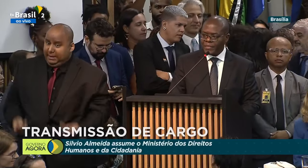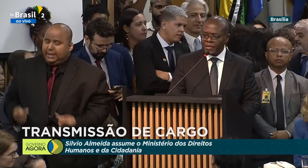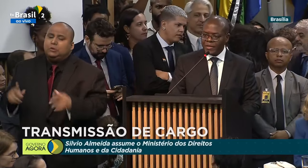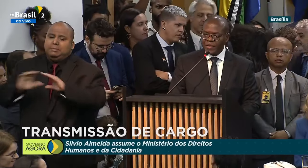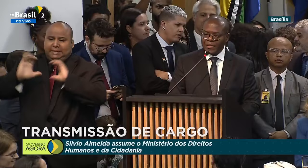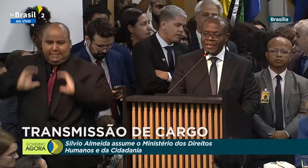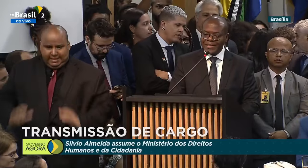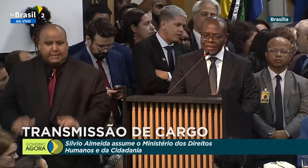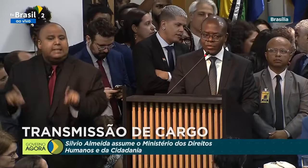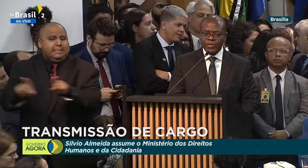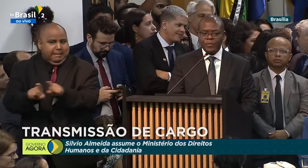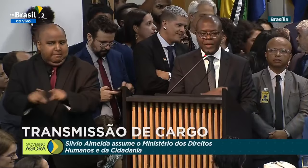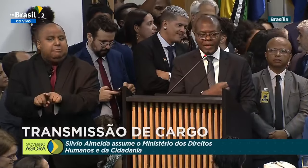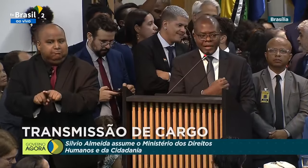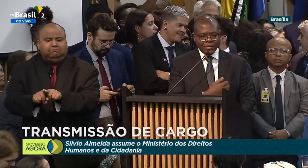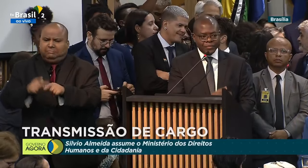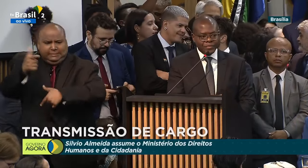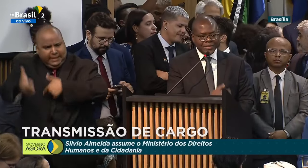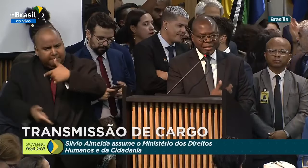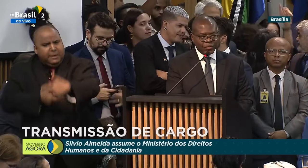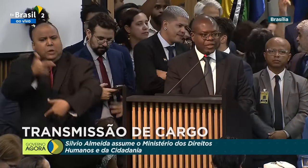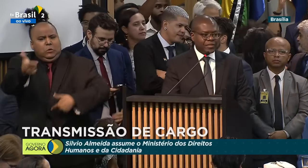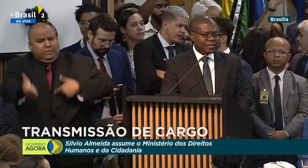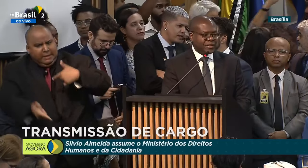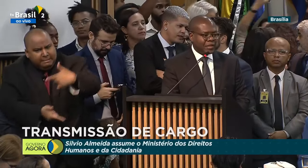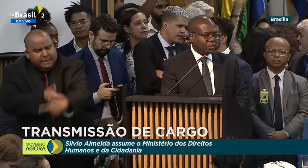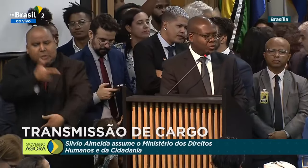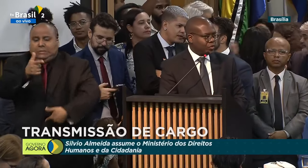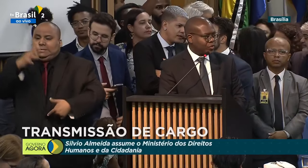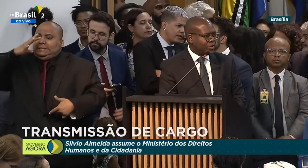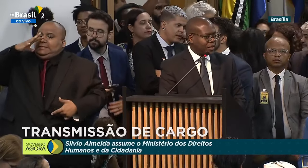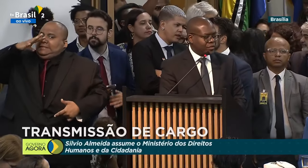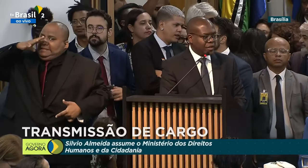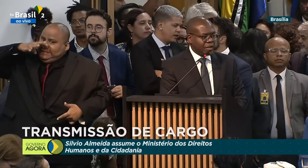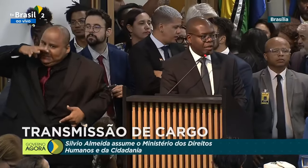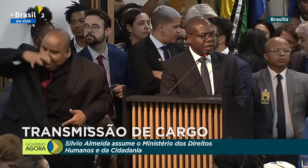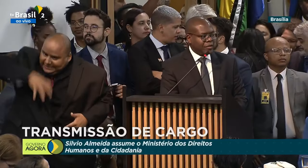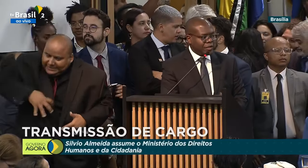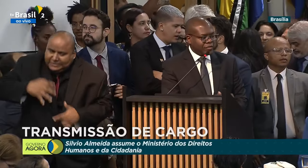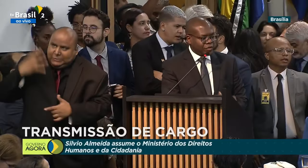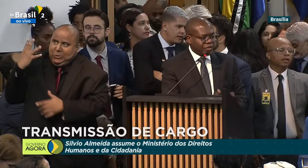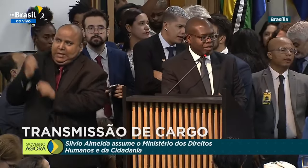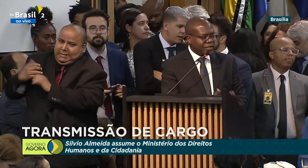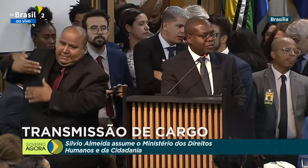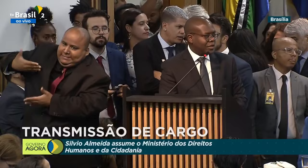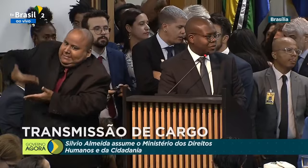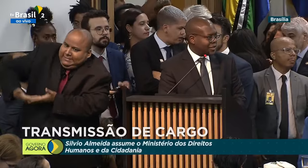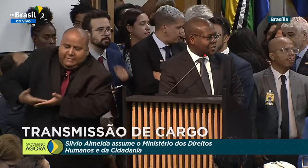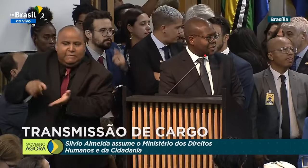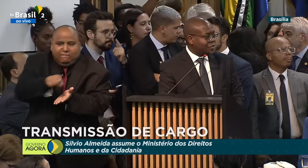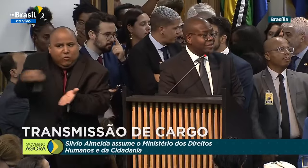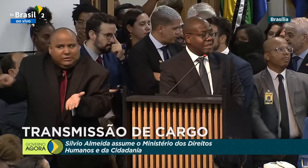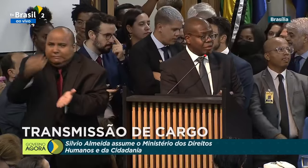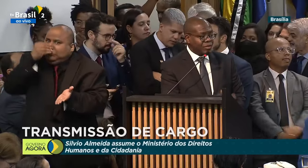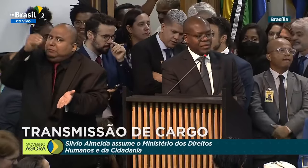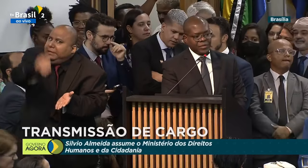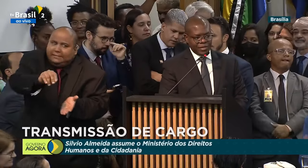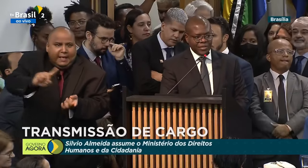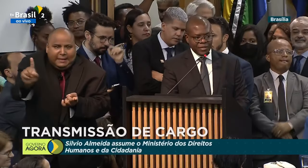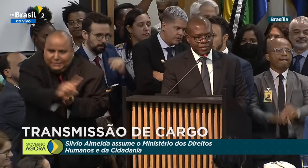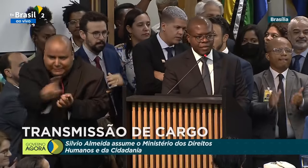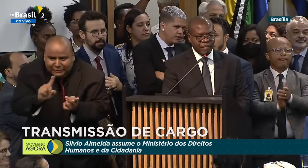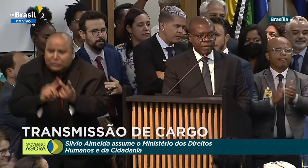Cidadania que tanto se empenharam tanto resistiram nos últimos anos quero dizer que vocês não serão esquecidos não